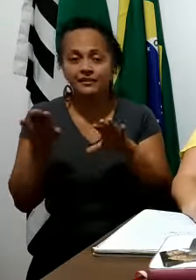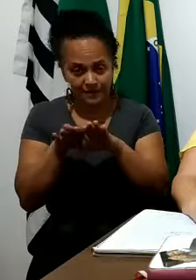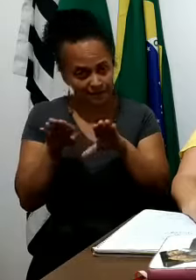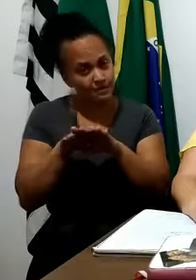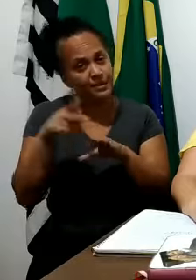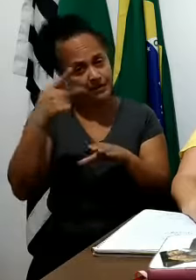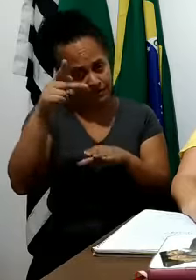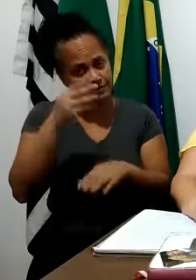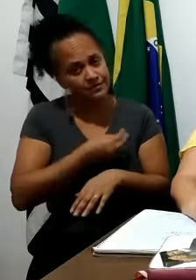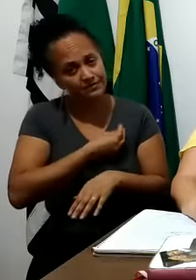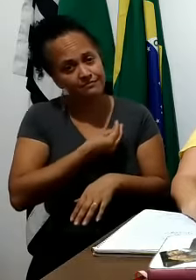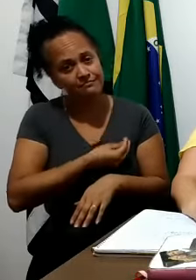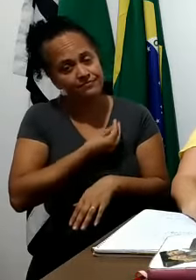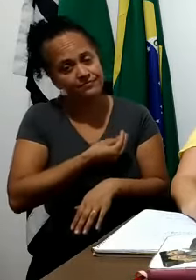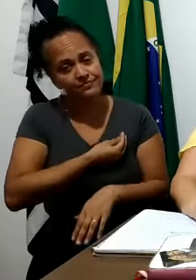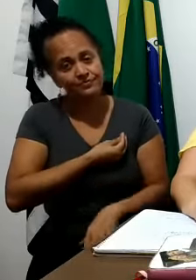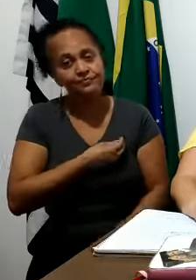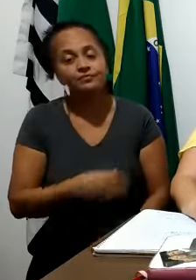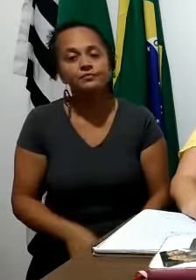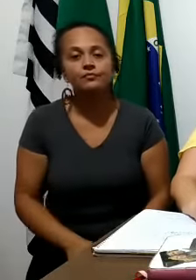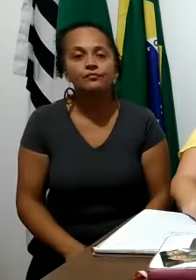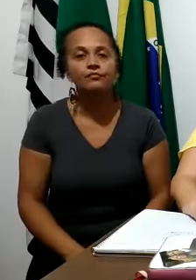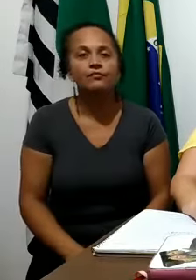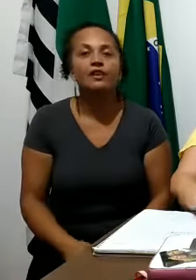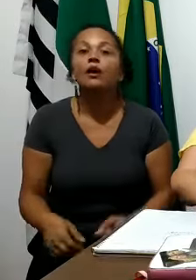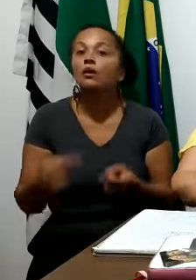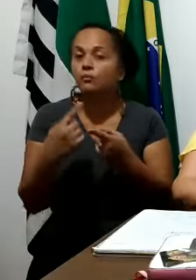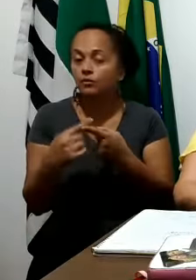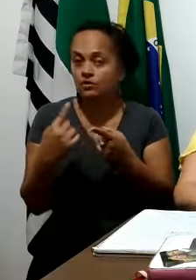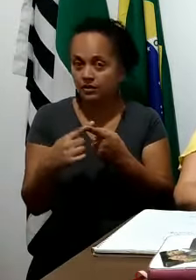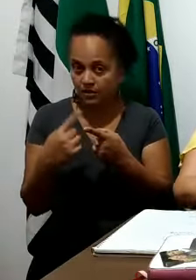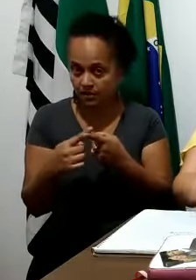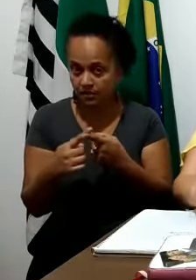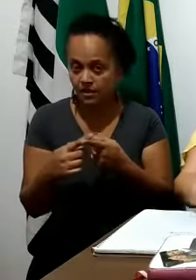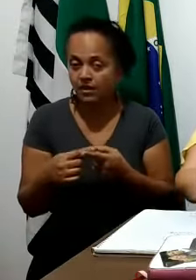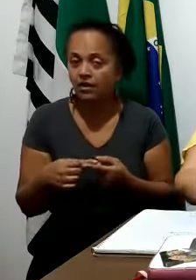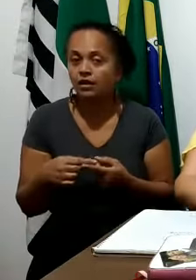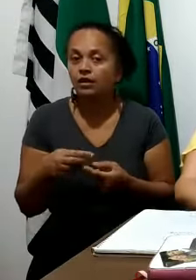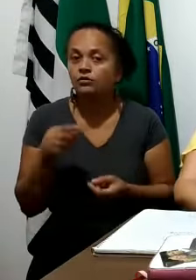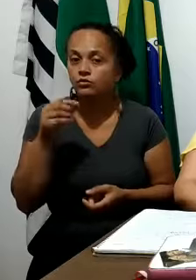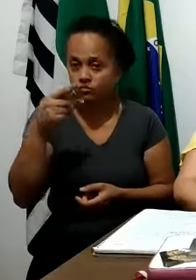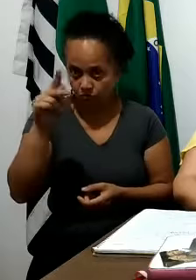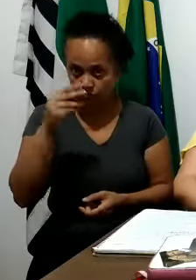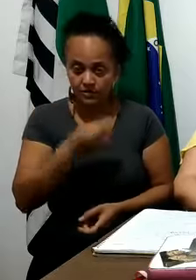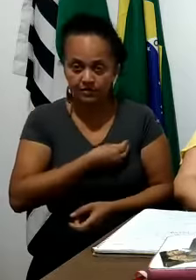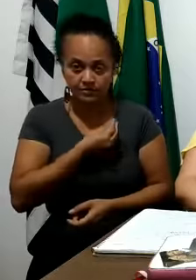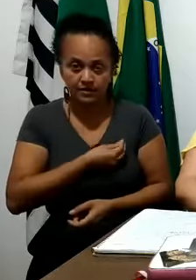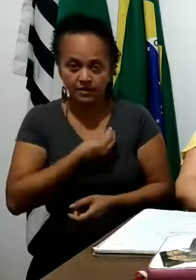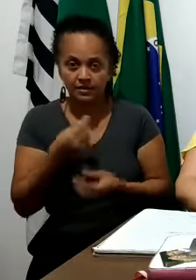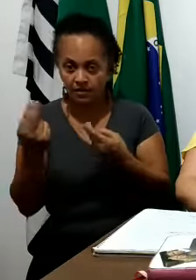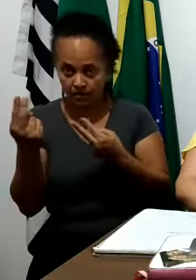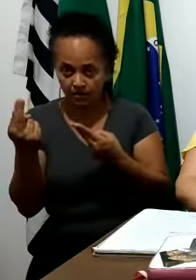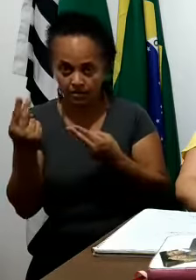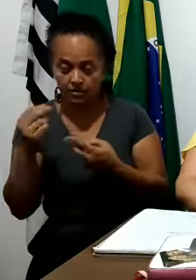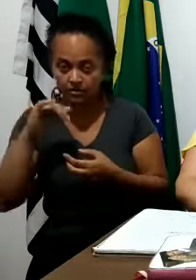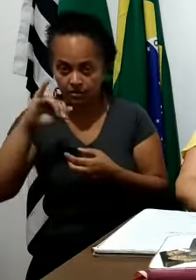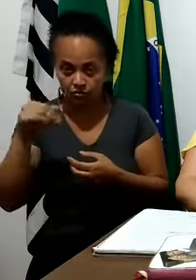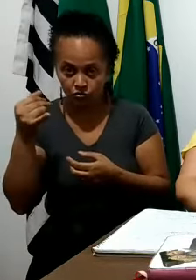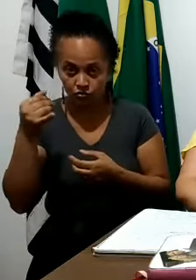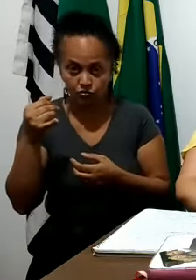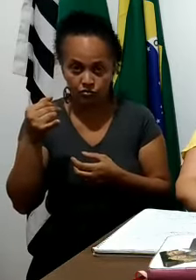também, porque a forma que você se porta, que nem José, voltando para a vida de José, se portou na